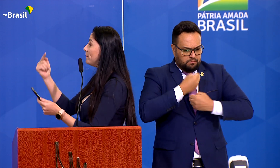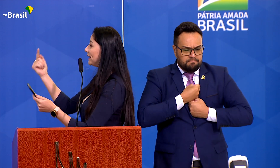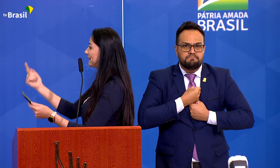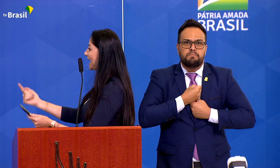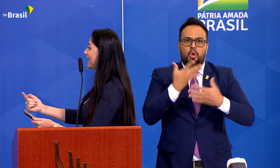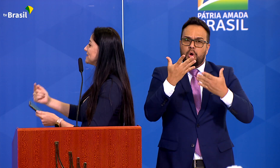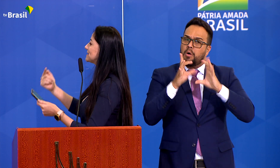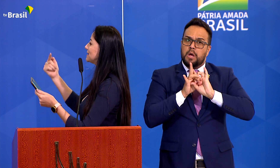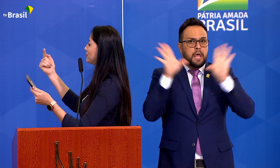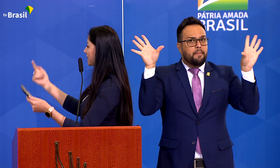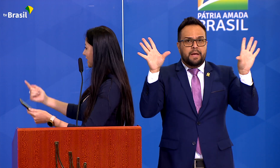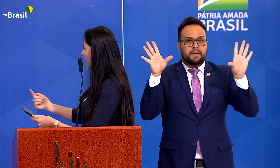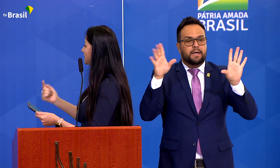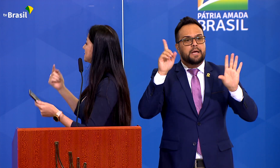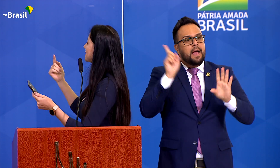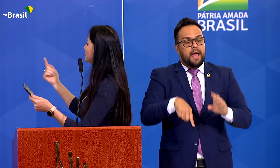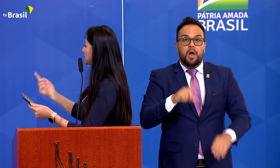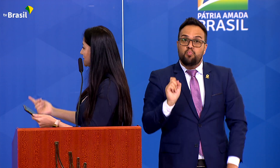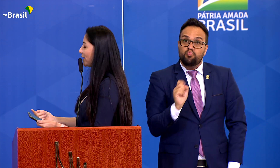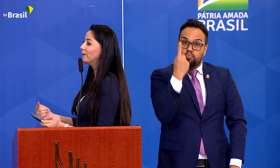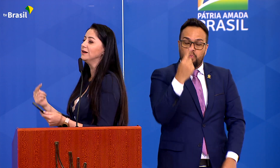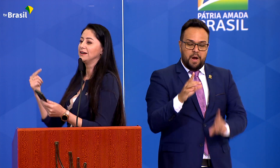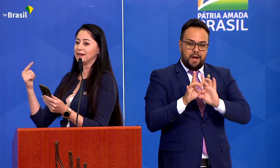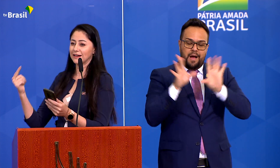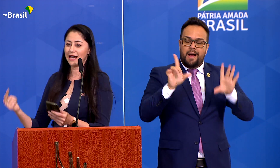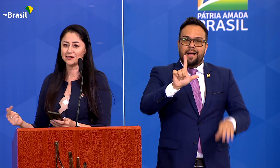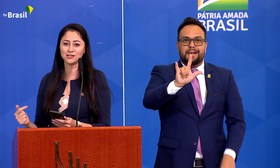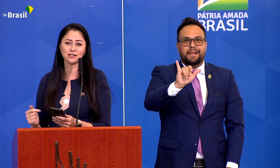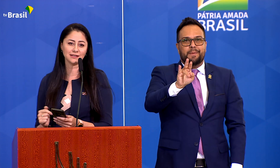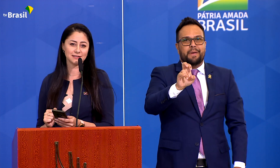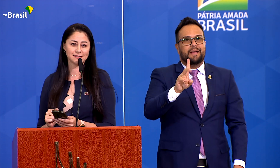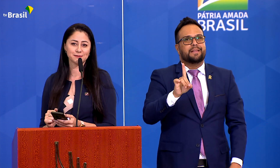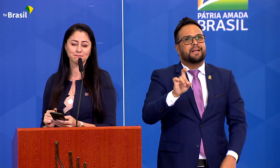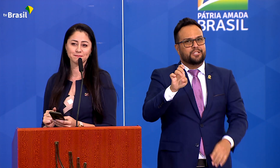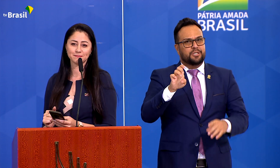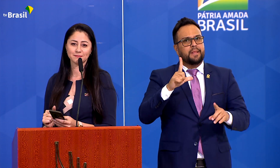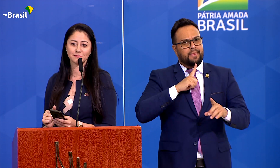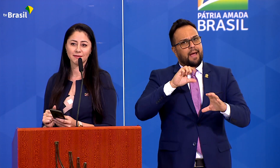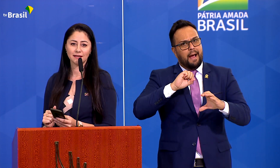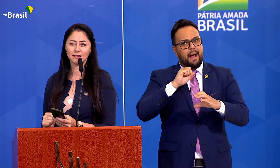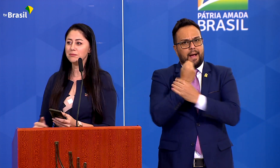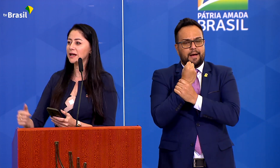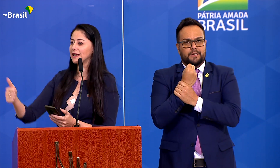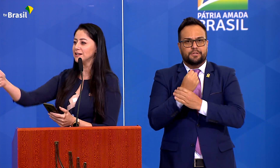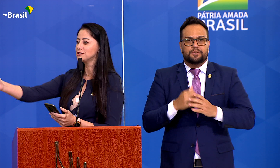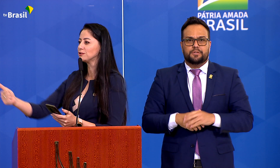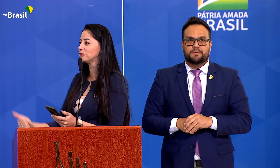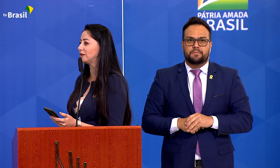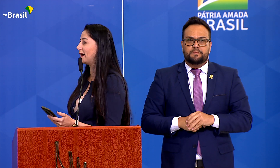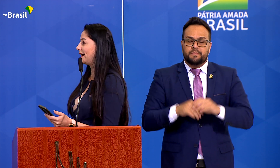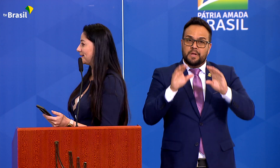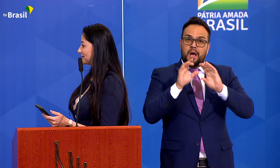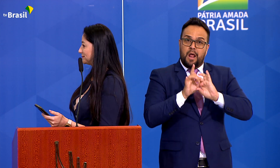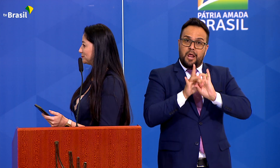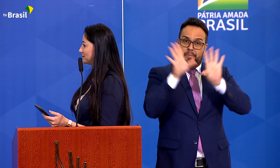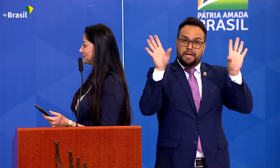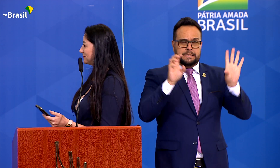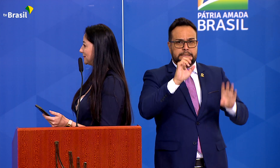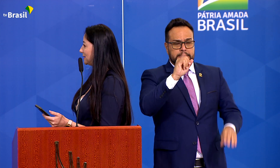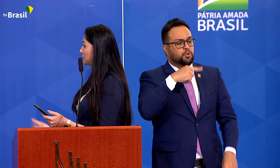que é uma das liberdades que nos são garantidas a liberdade de